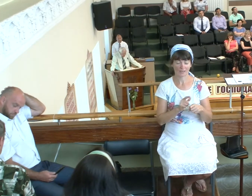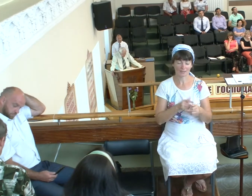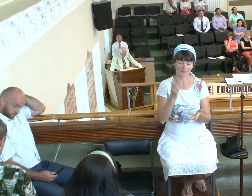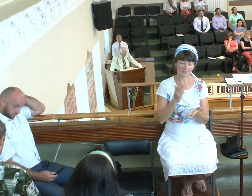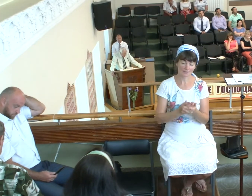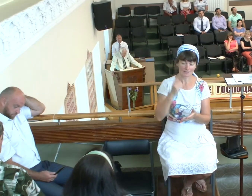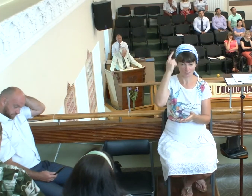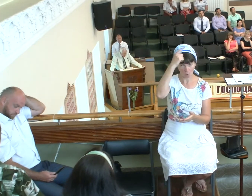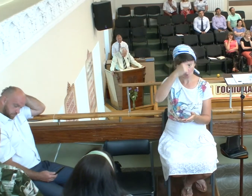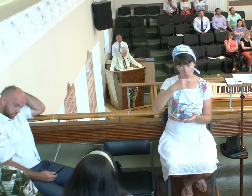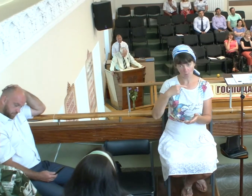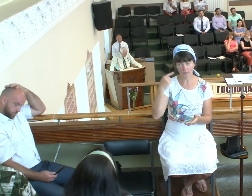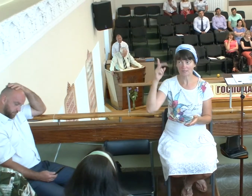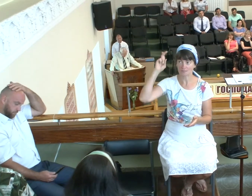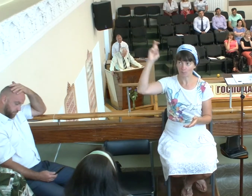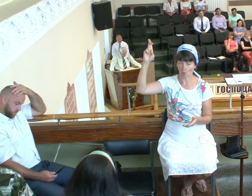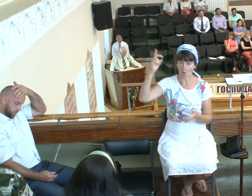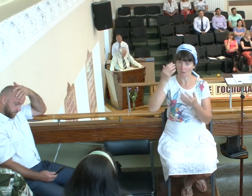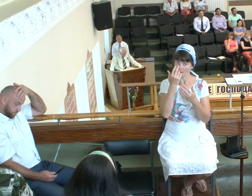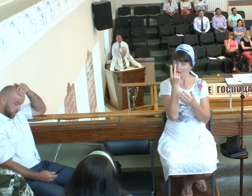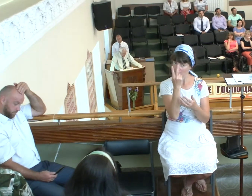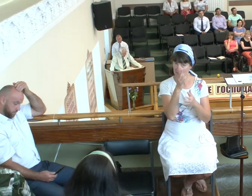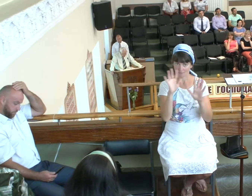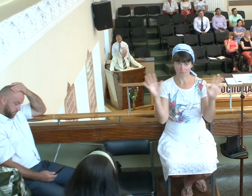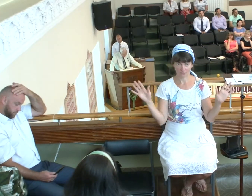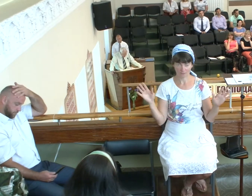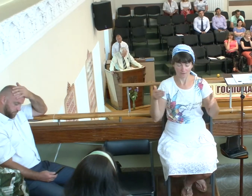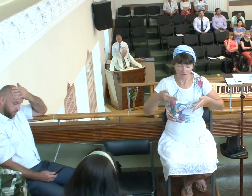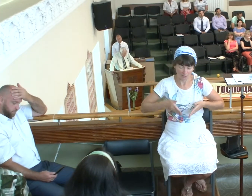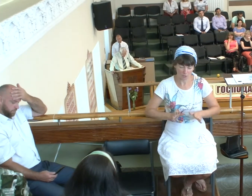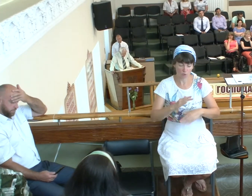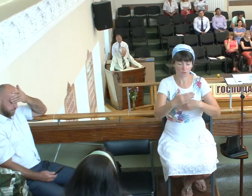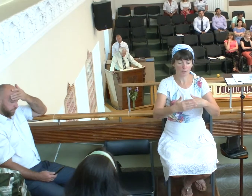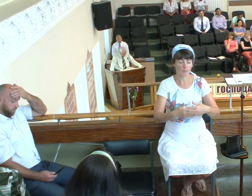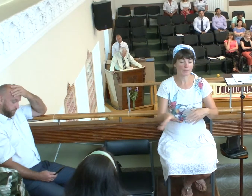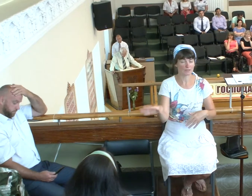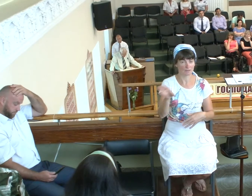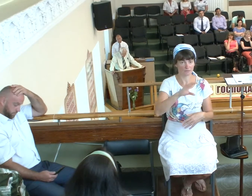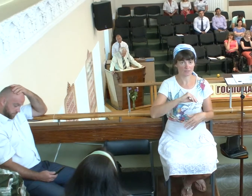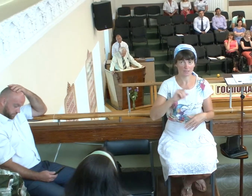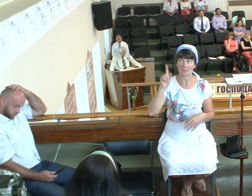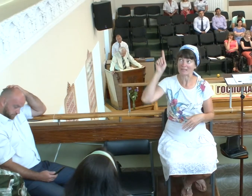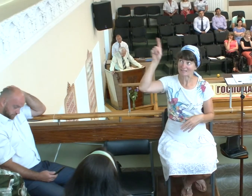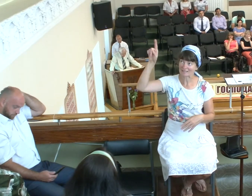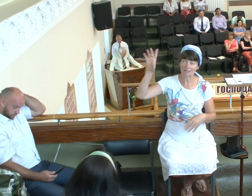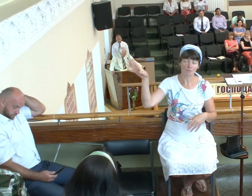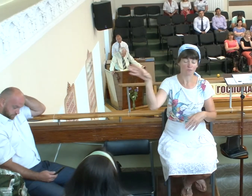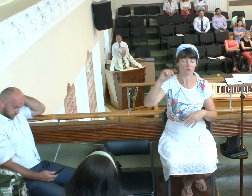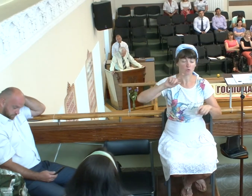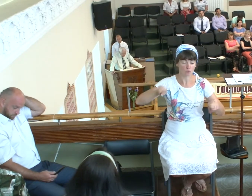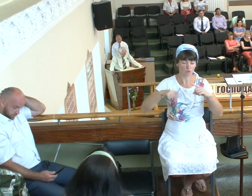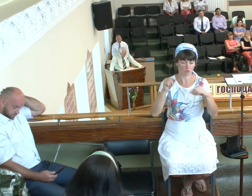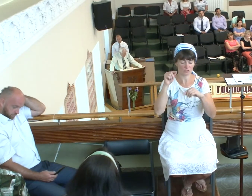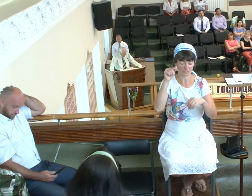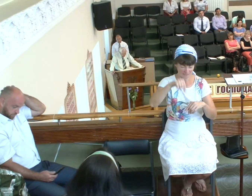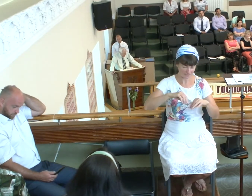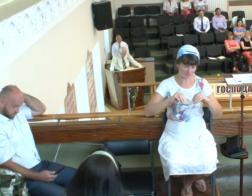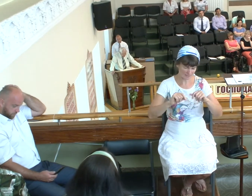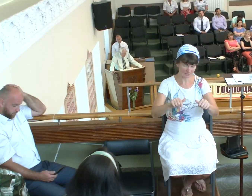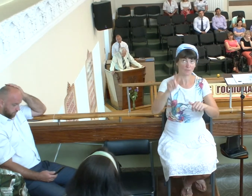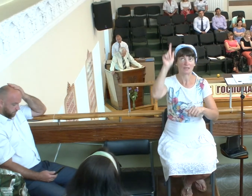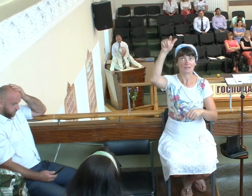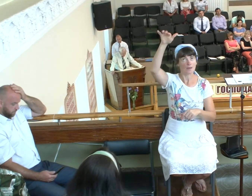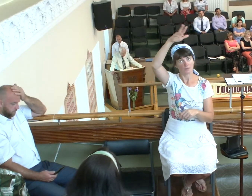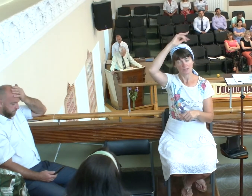невидимого, рожденным прежде всякой твари, ибо им создано все, что на небесах, что на земле, видимое